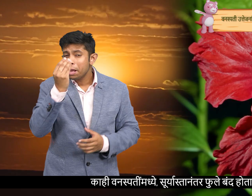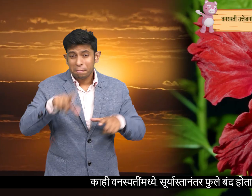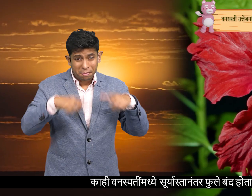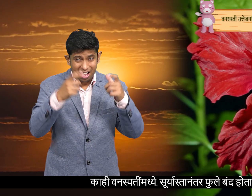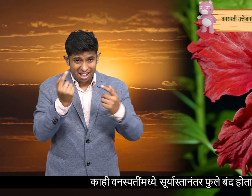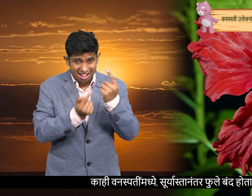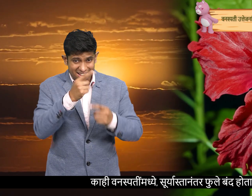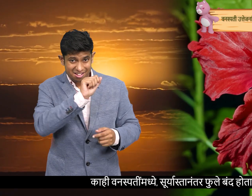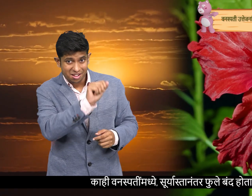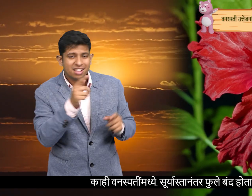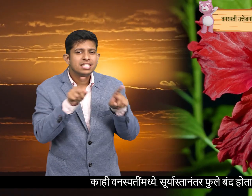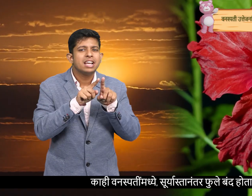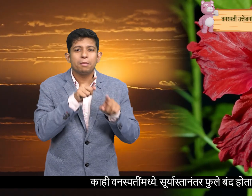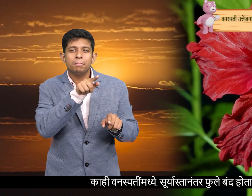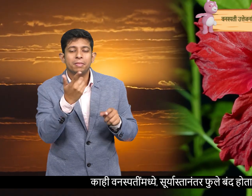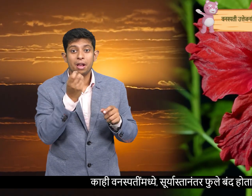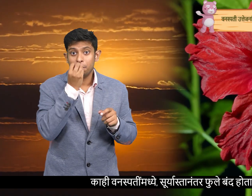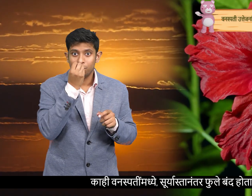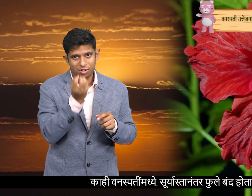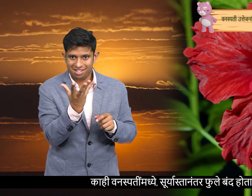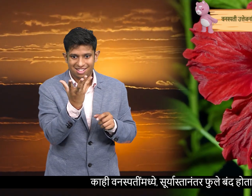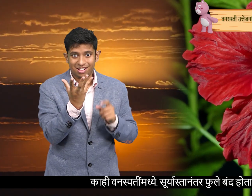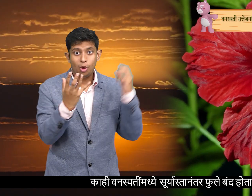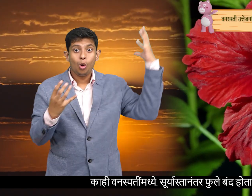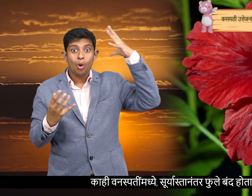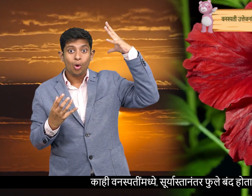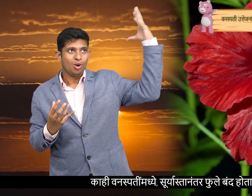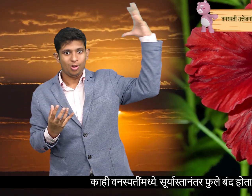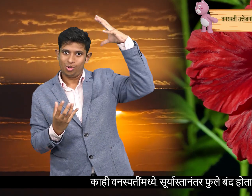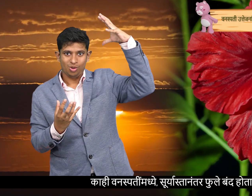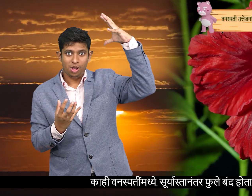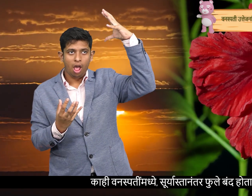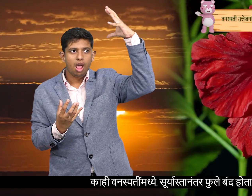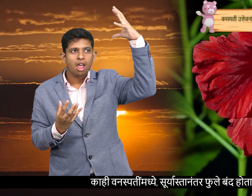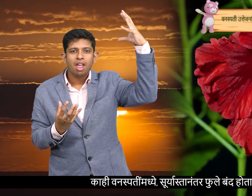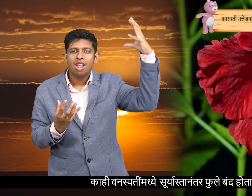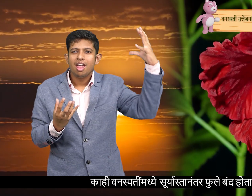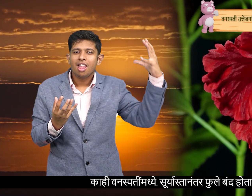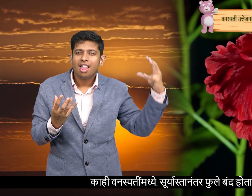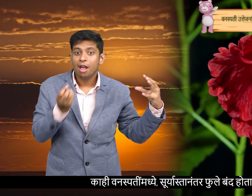काही वनस्पतींमध्ये सूर्यास्तानंतर फुले बंद होतात.